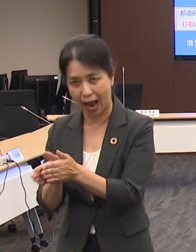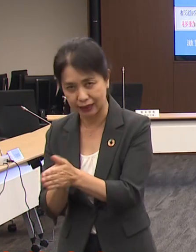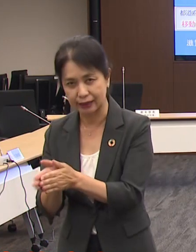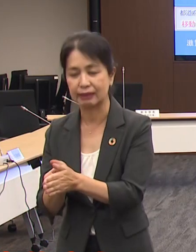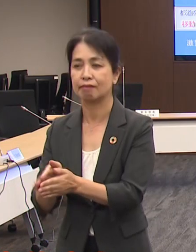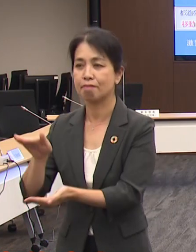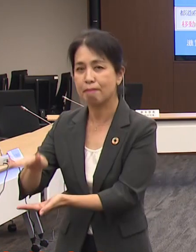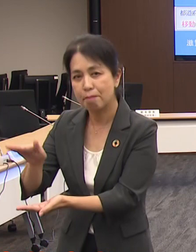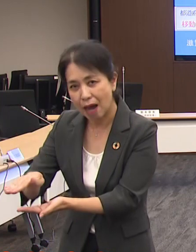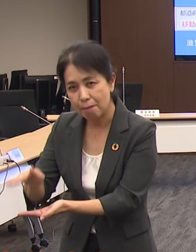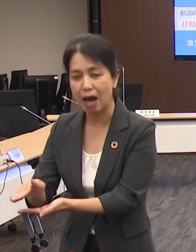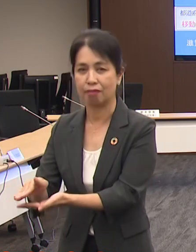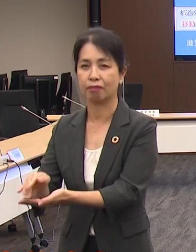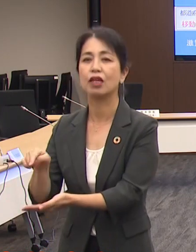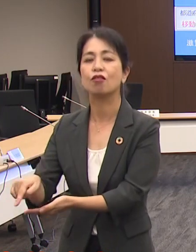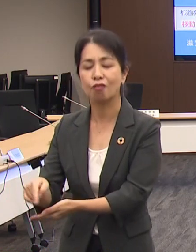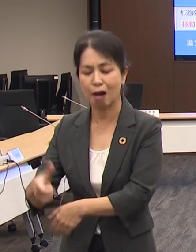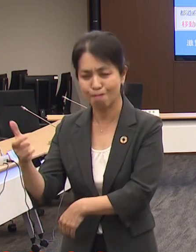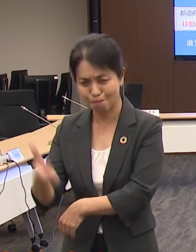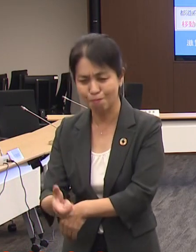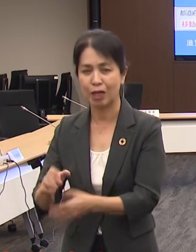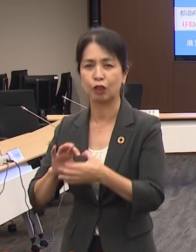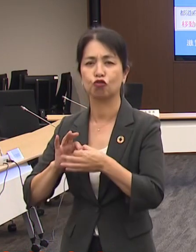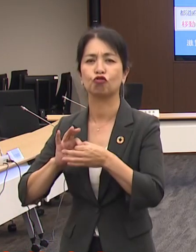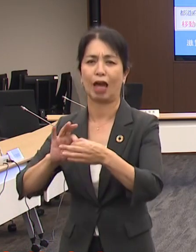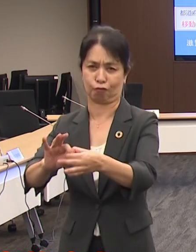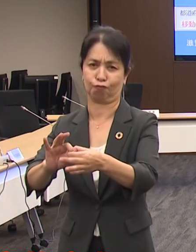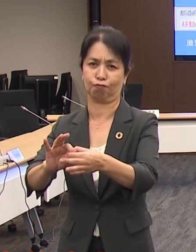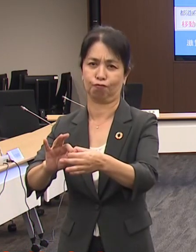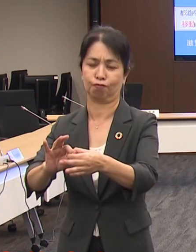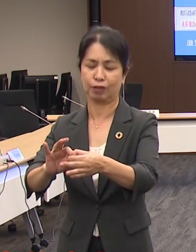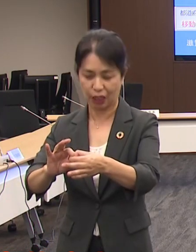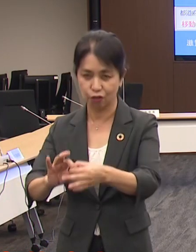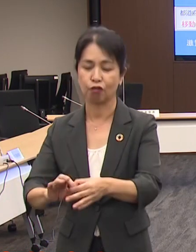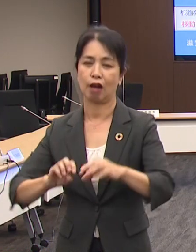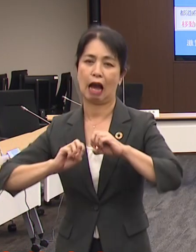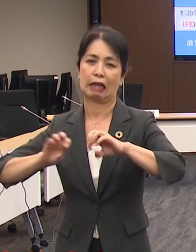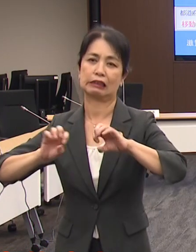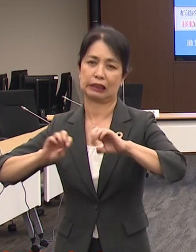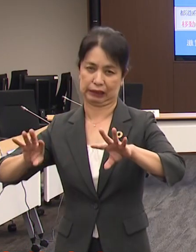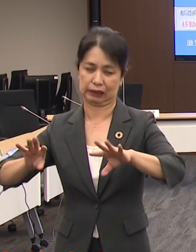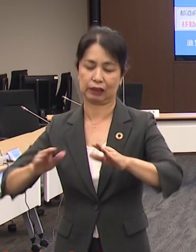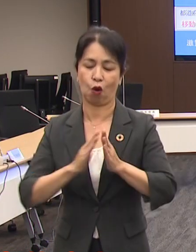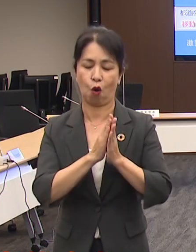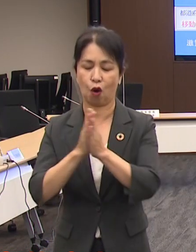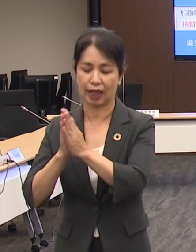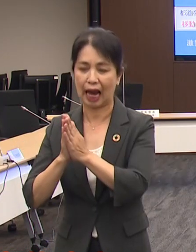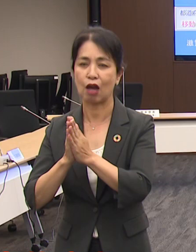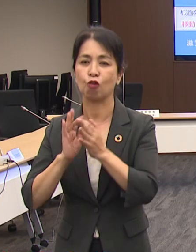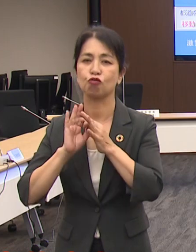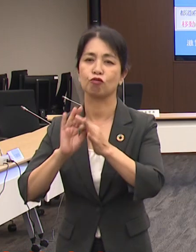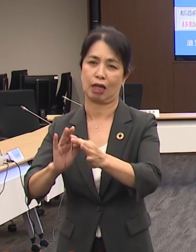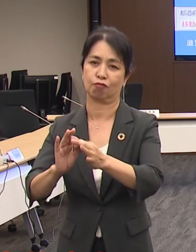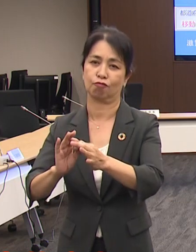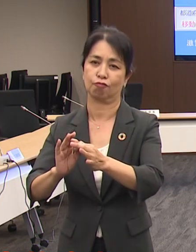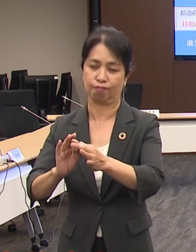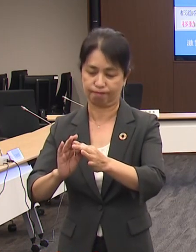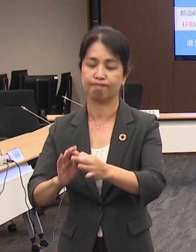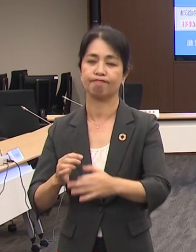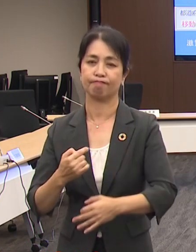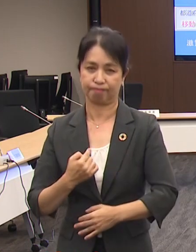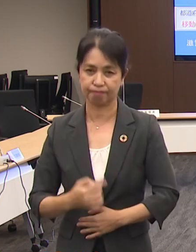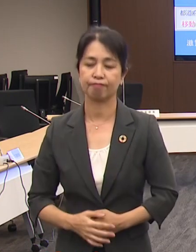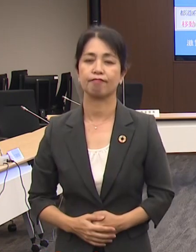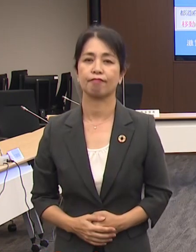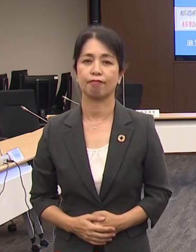はしっかりと取るということについては発信もしていきたいし、お願いもしていきたいと考えております。